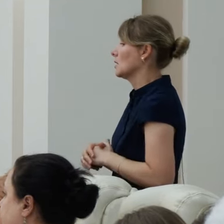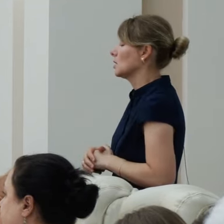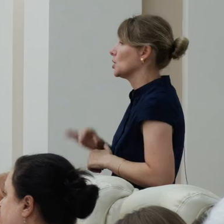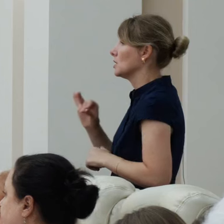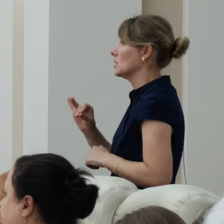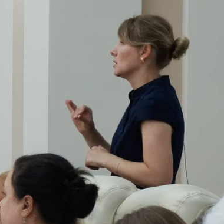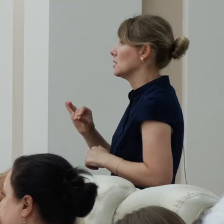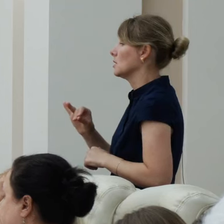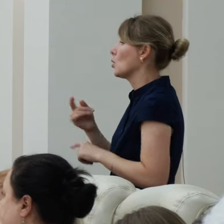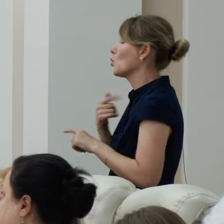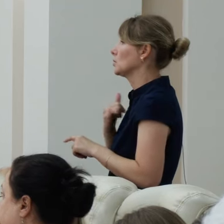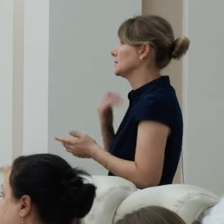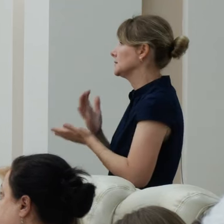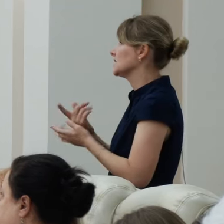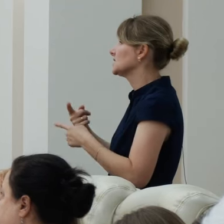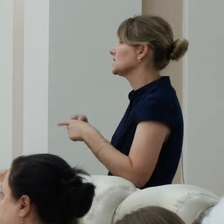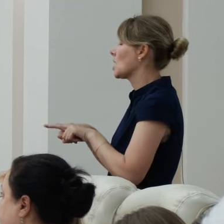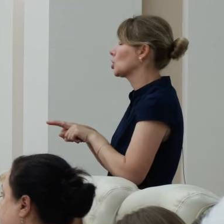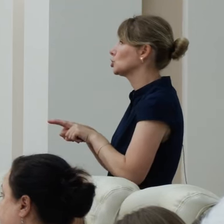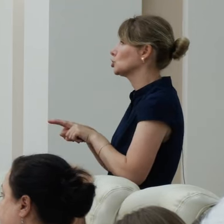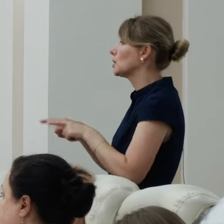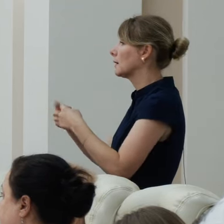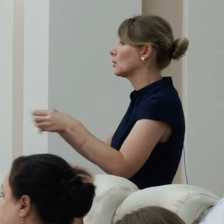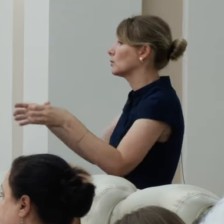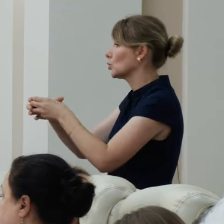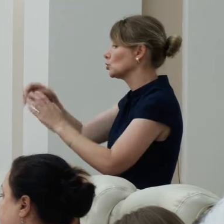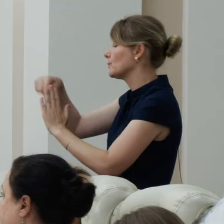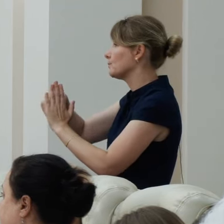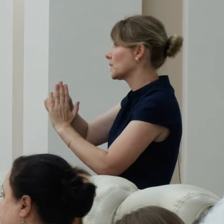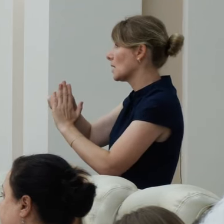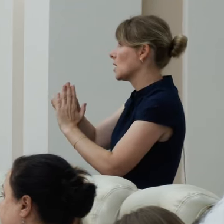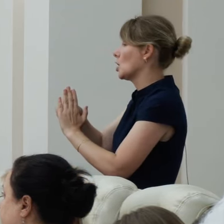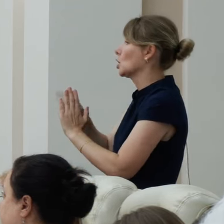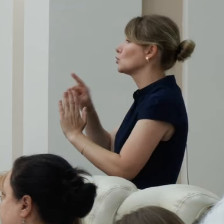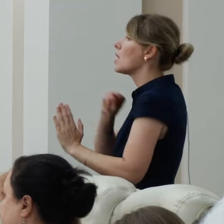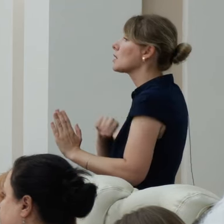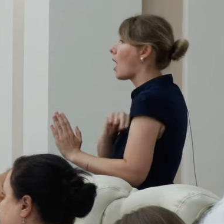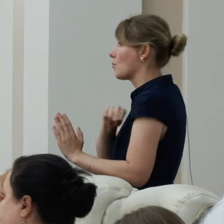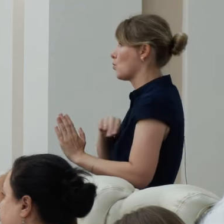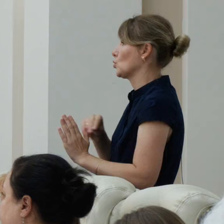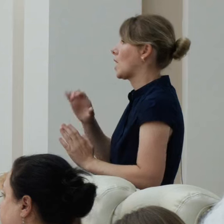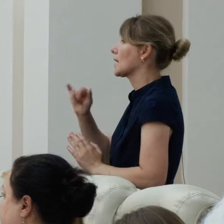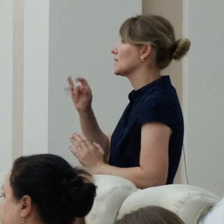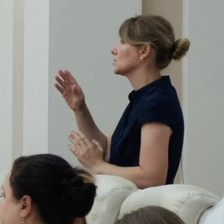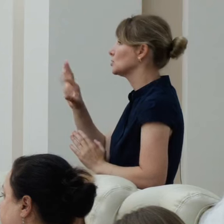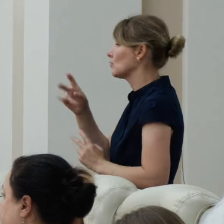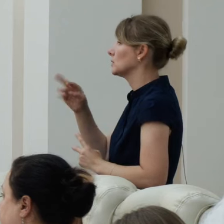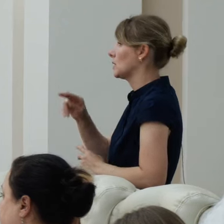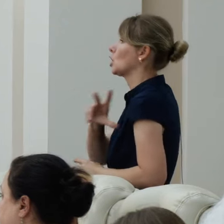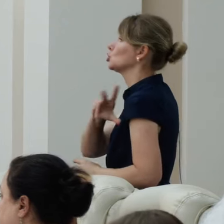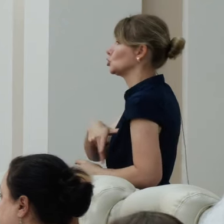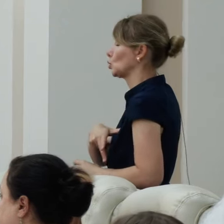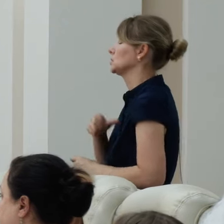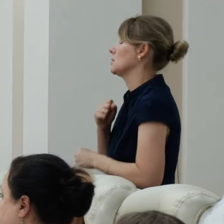a reformei Restart care se află în cadrul Ministerului și cu feedback-ul agențiilor teritoriale de asistență